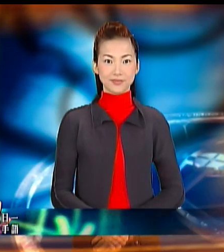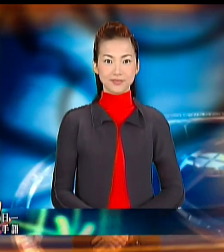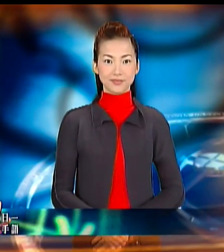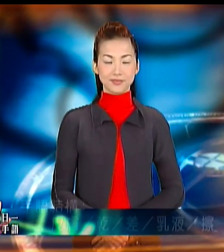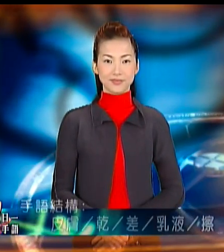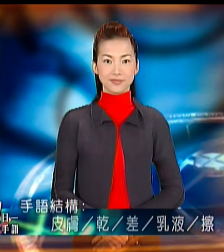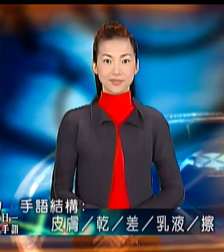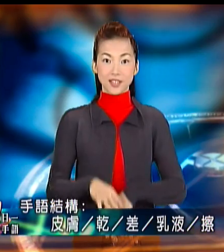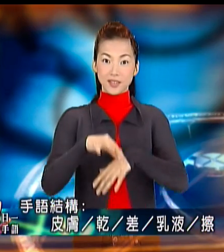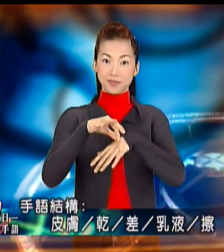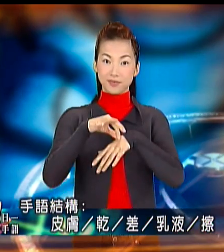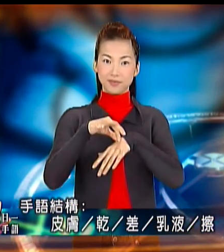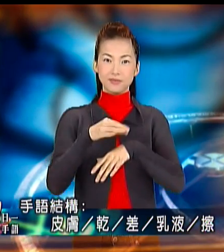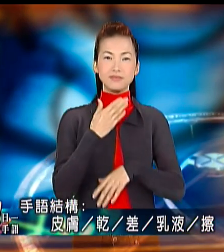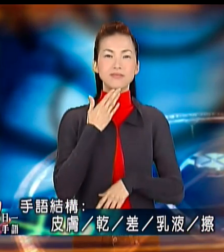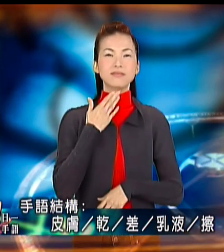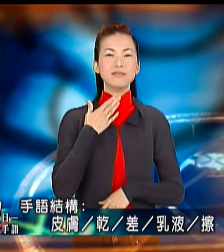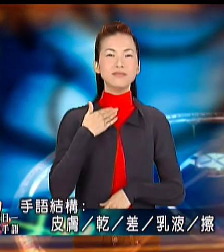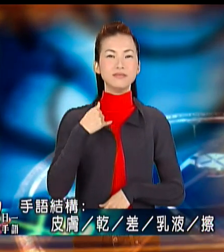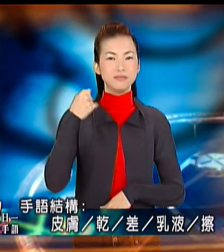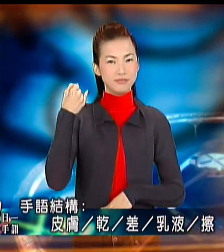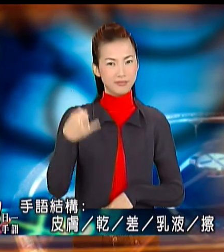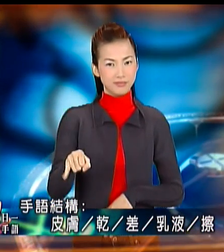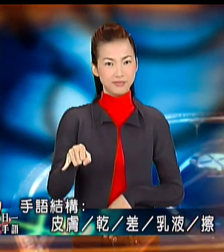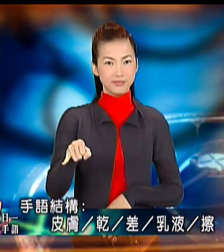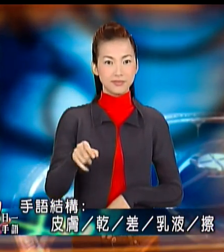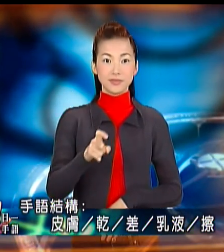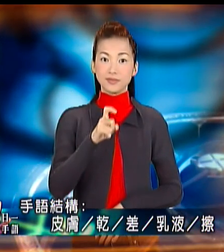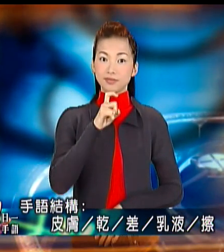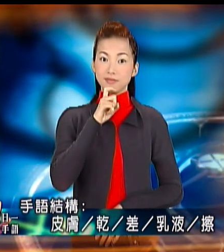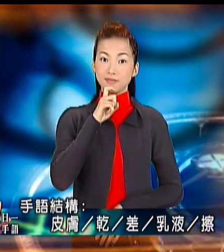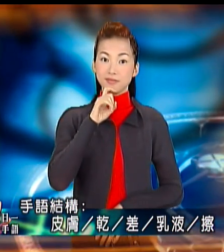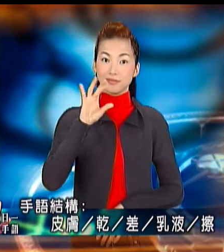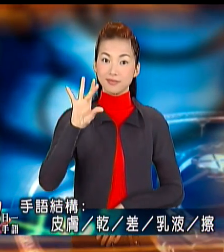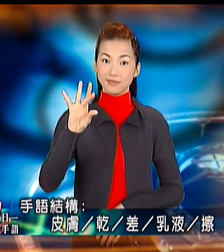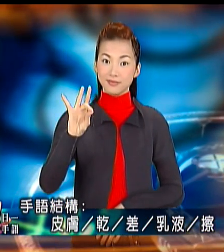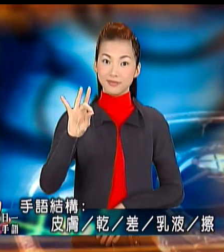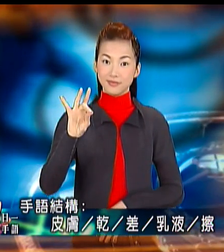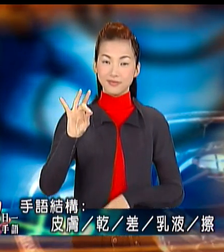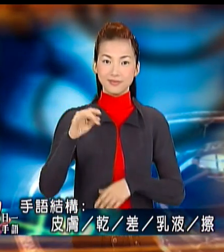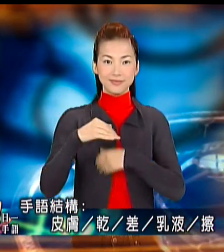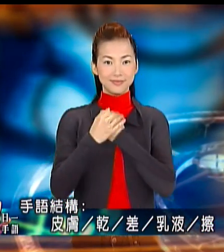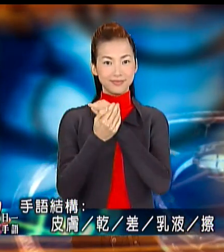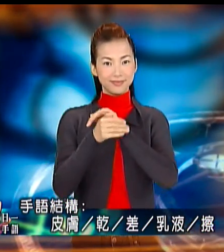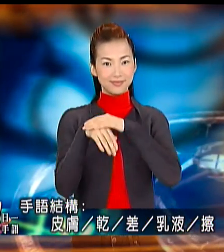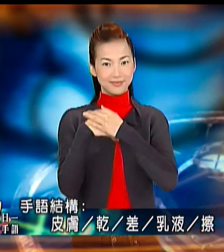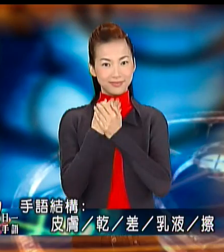是：皮肤干擦，乳液擦。